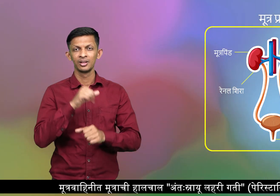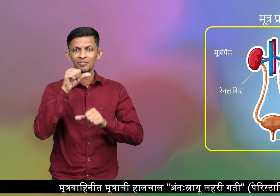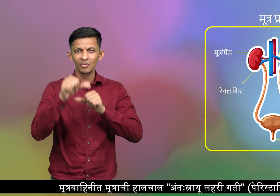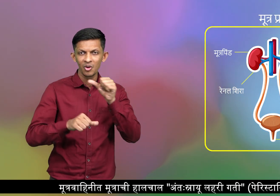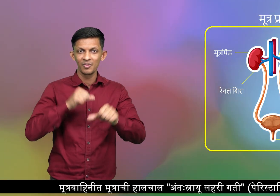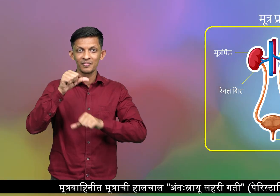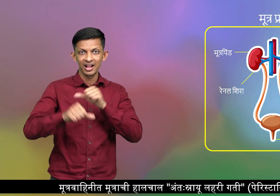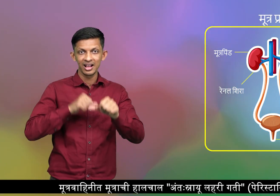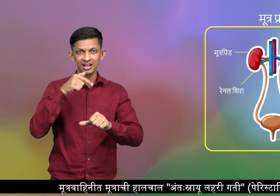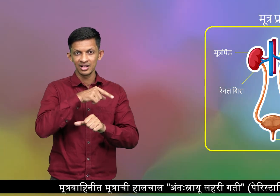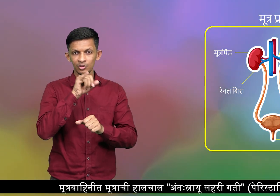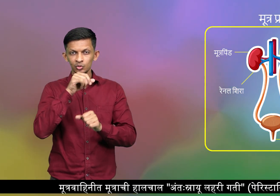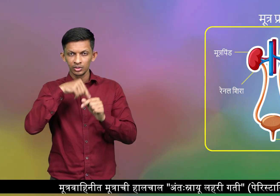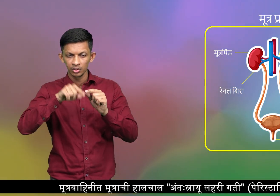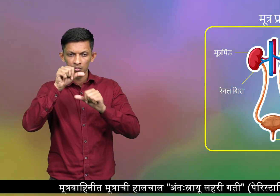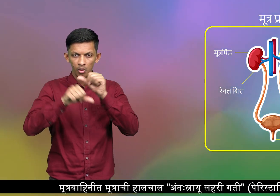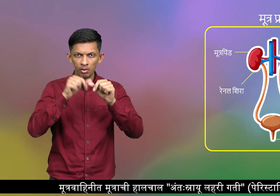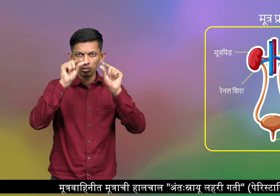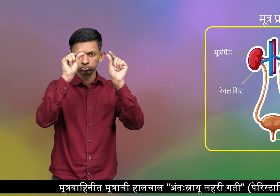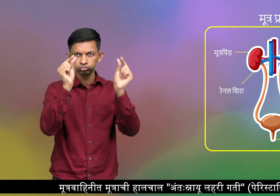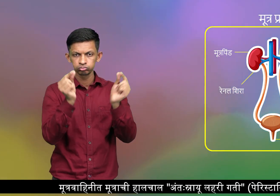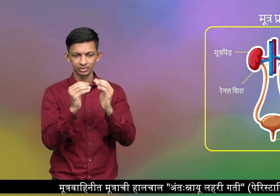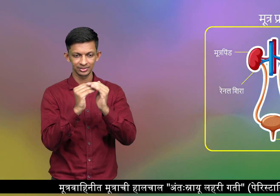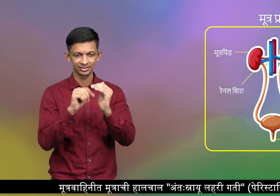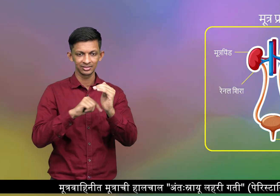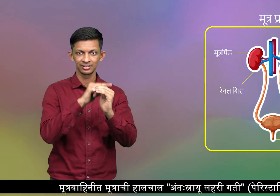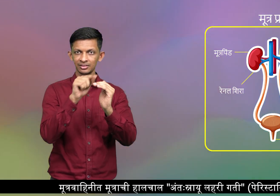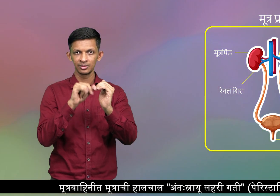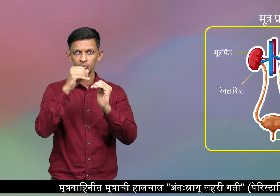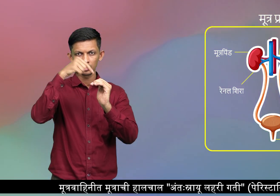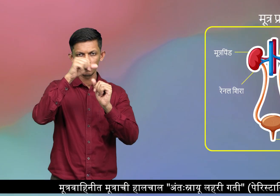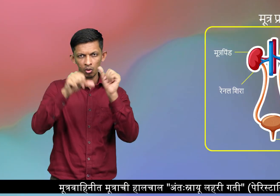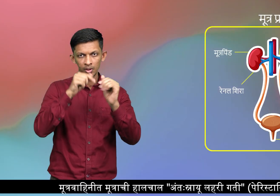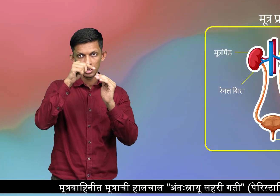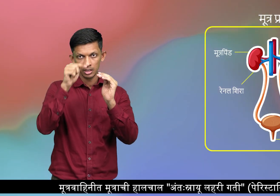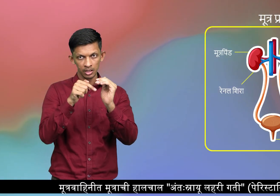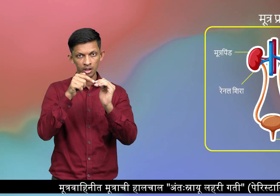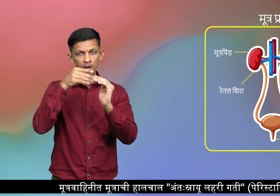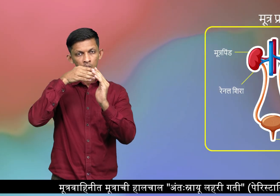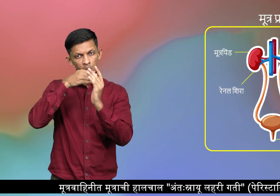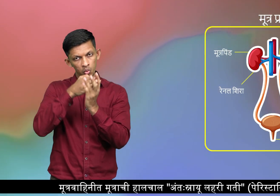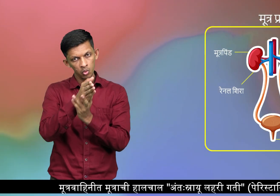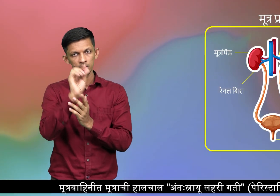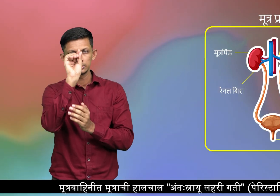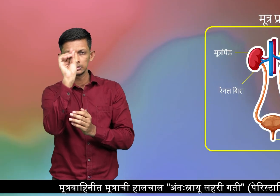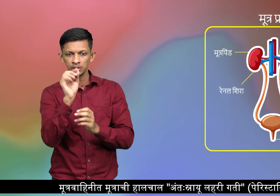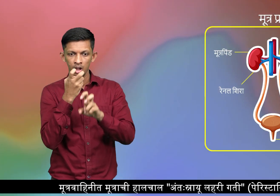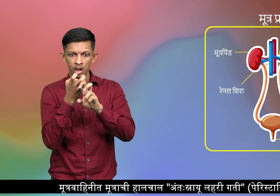मूत्रवाहिनीत मूत्राची हालचाल अंतः स्नायू लहरी गती पेरिसिस्टालिस द्वारे होते.